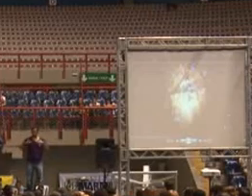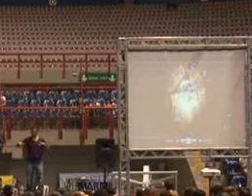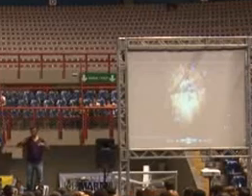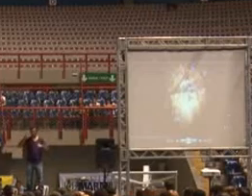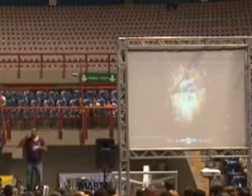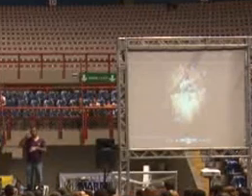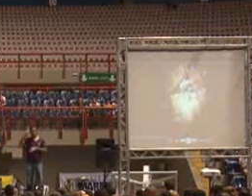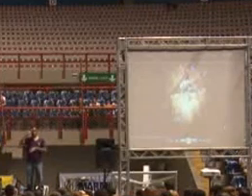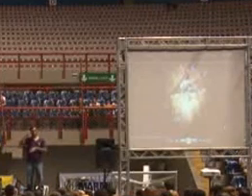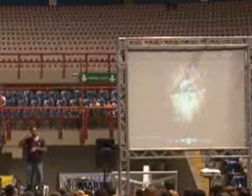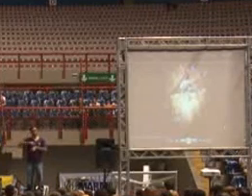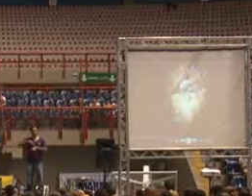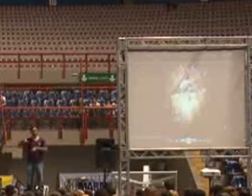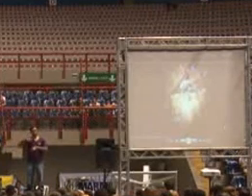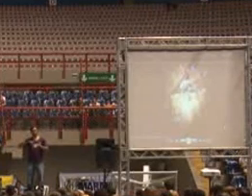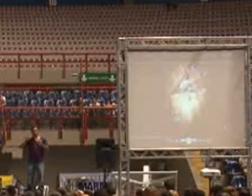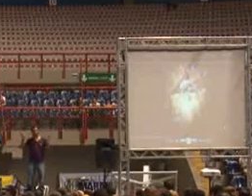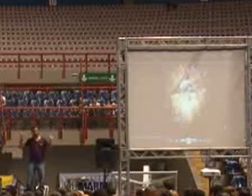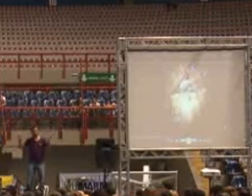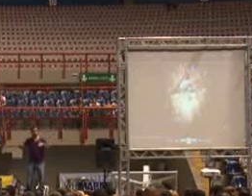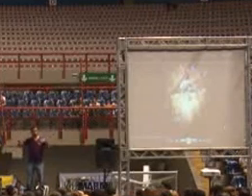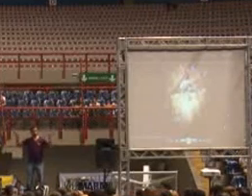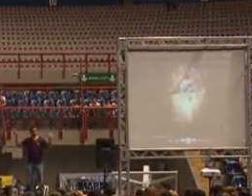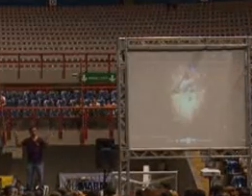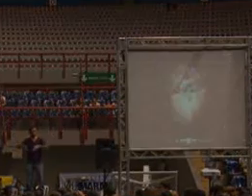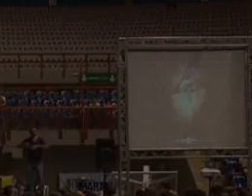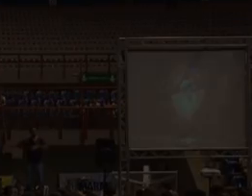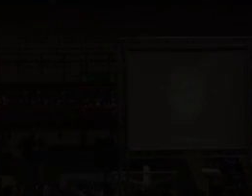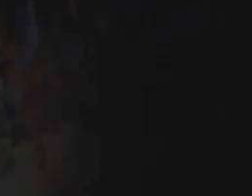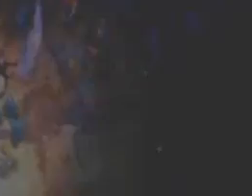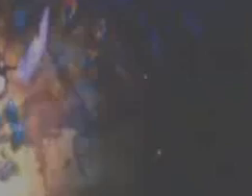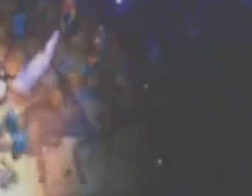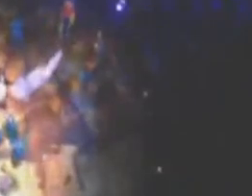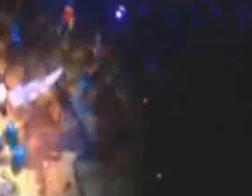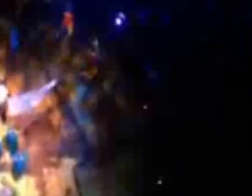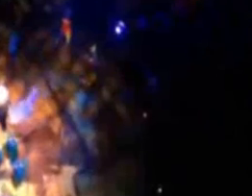momento em que ele voou para a fuga da ilha do labirinto.